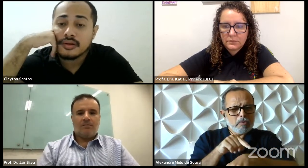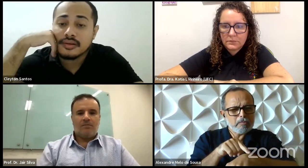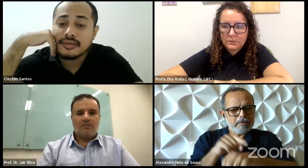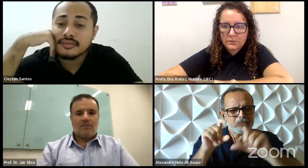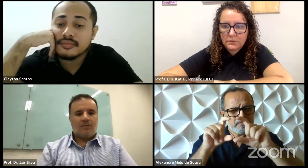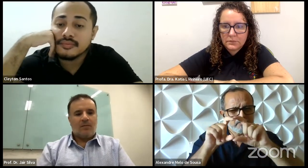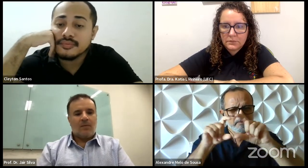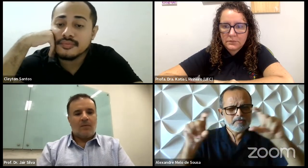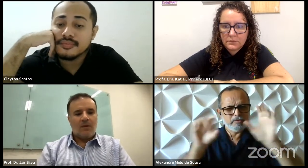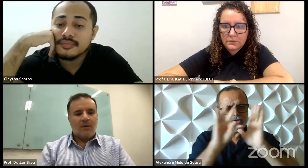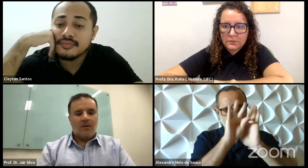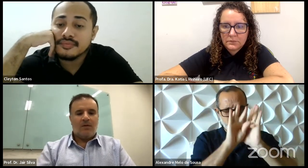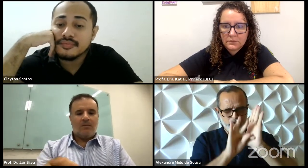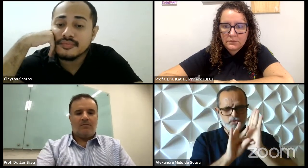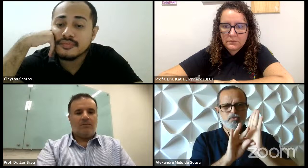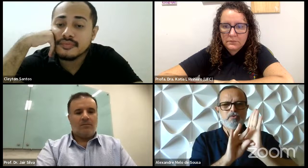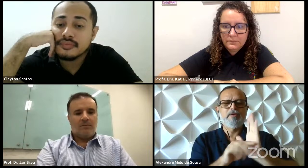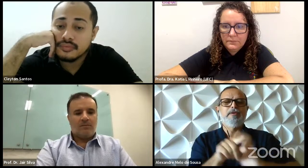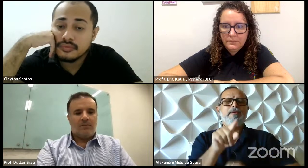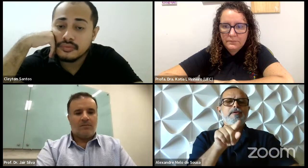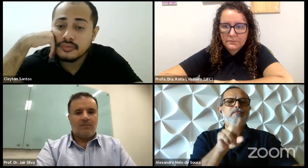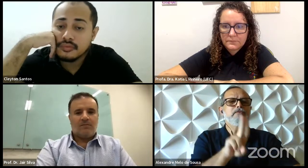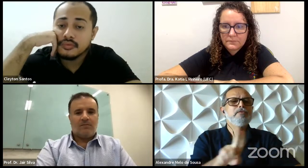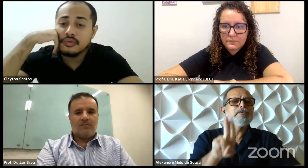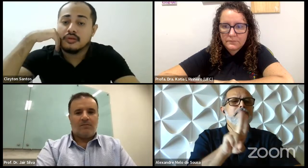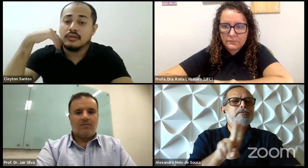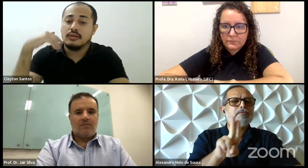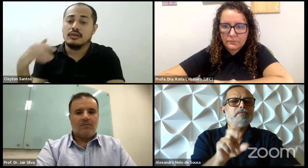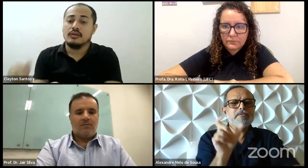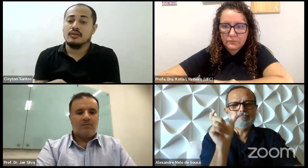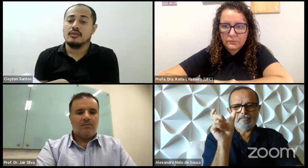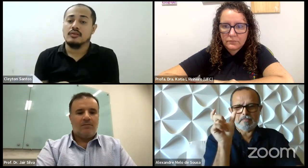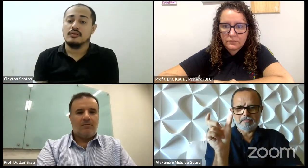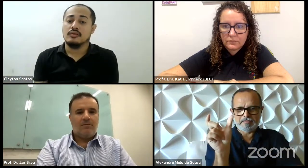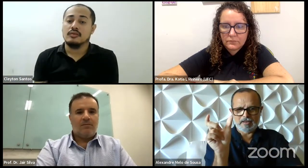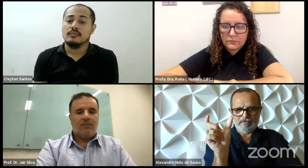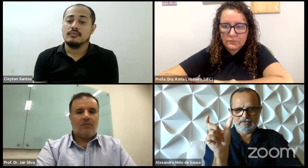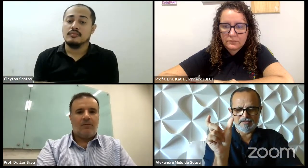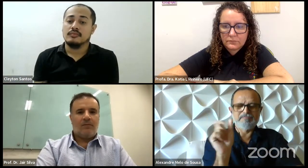Então, para mim, sobre a análise, né, do seu texto.